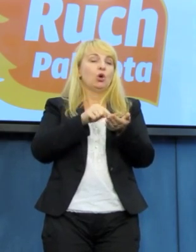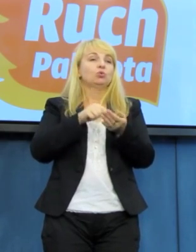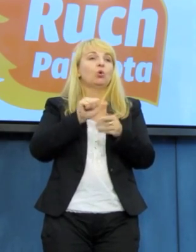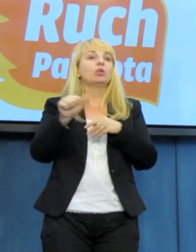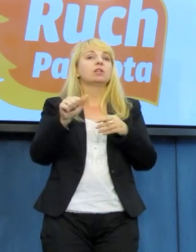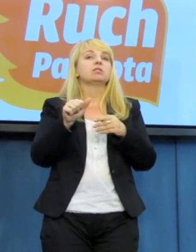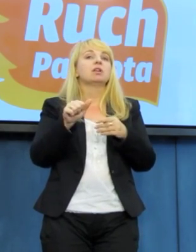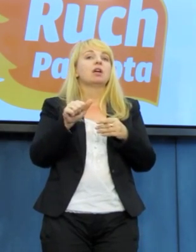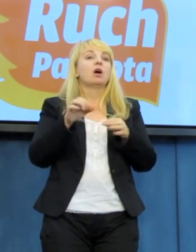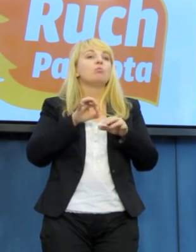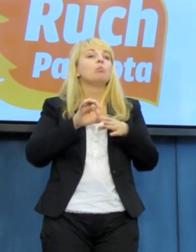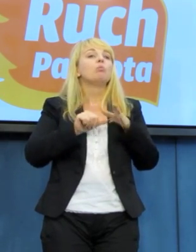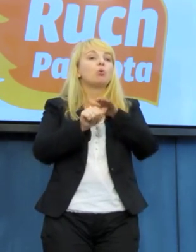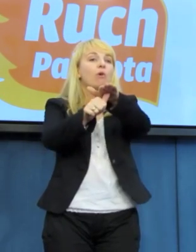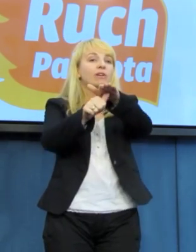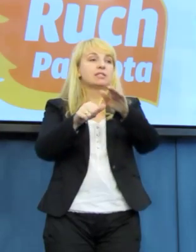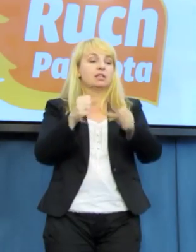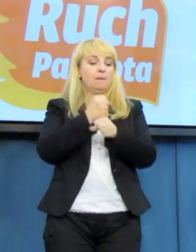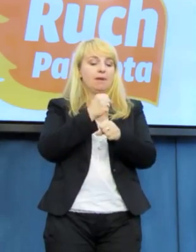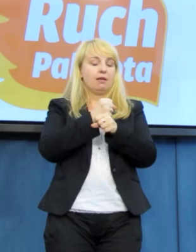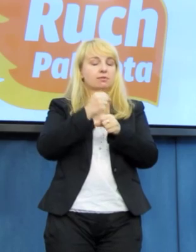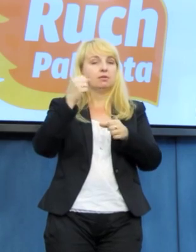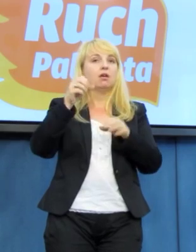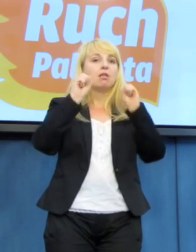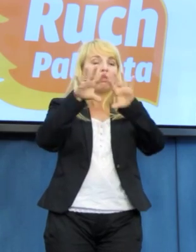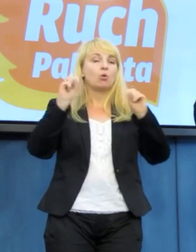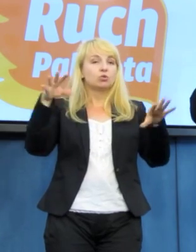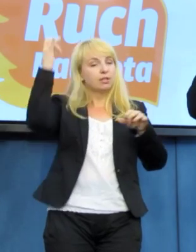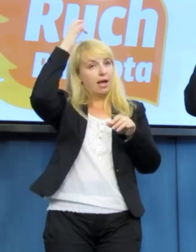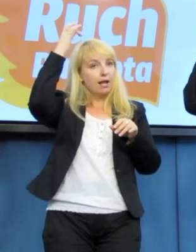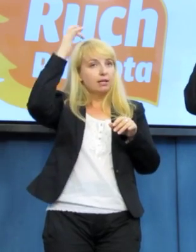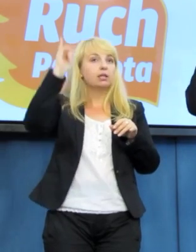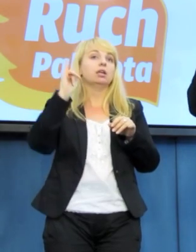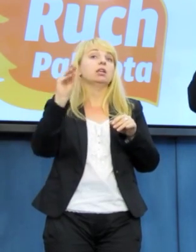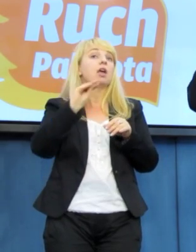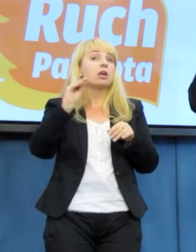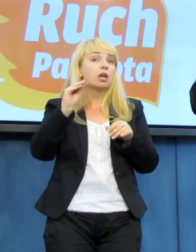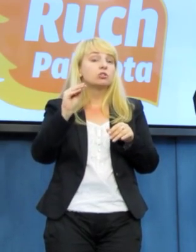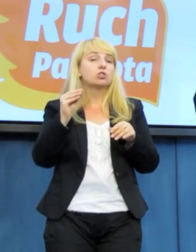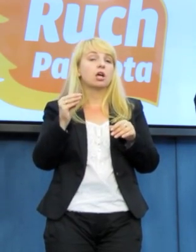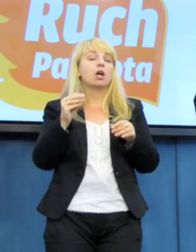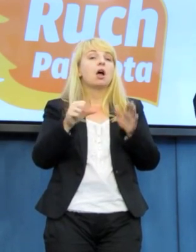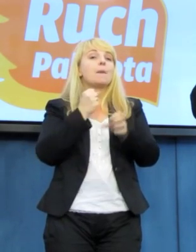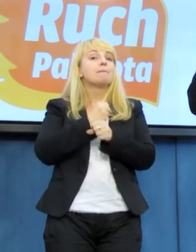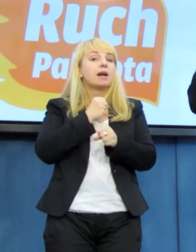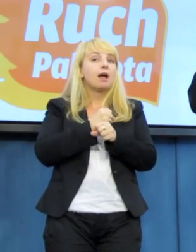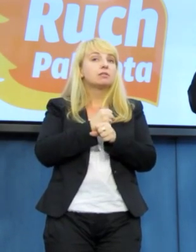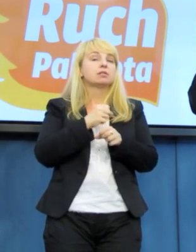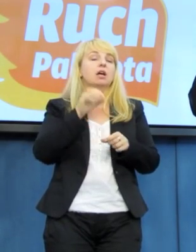Z tytułu prowadzenia pracy katechety i z tytułu pracy w parafii. Czyli właściwie wszyscy